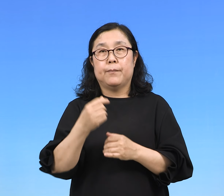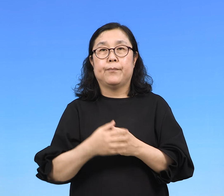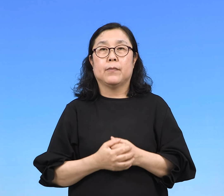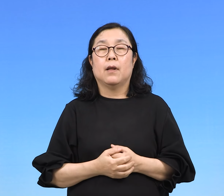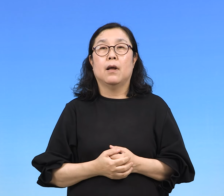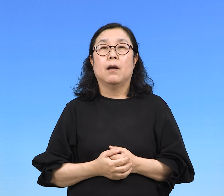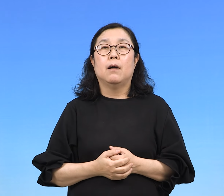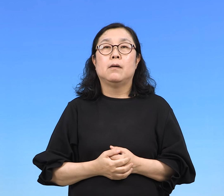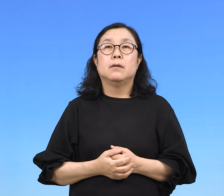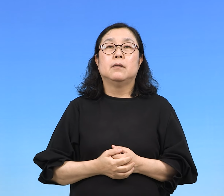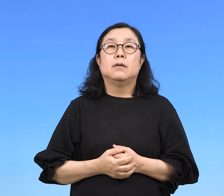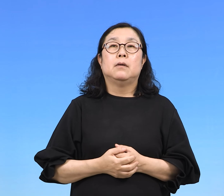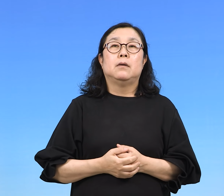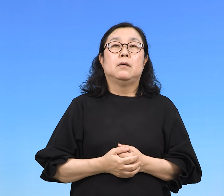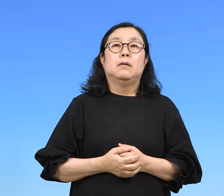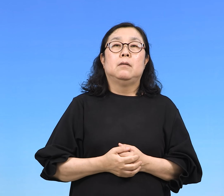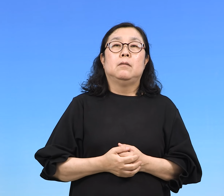얼마나 좋겠습니까?